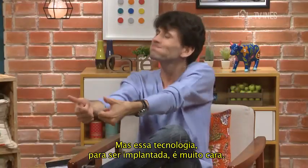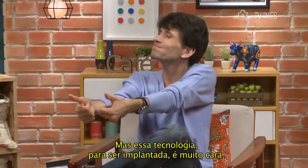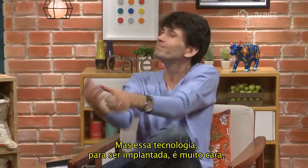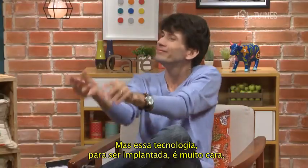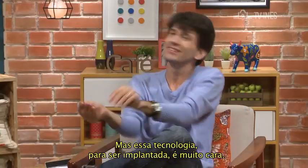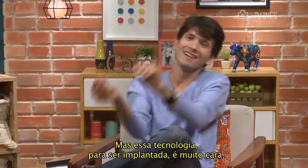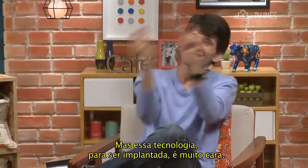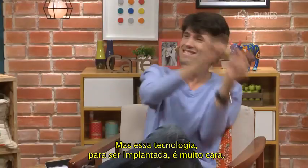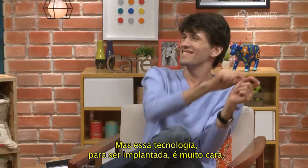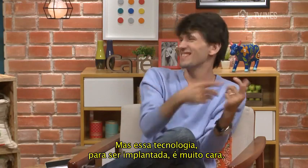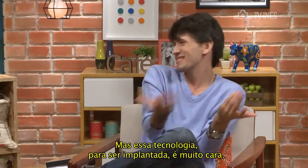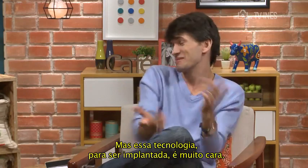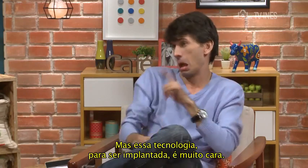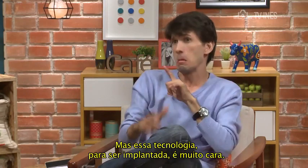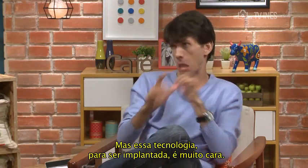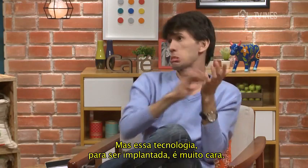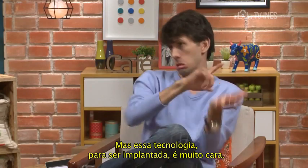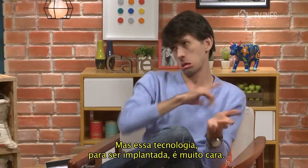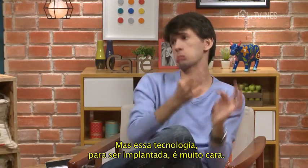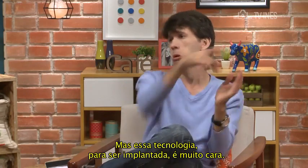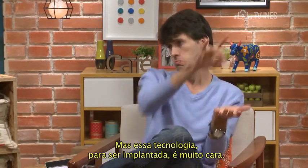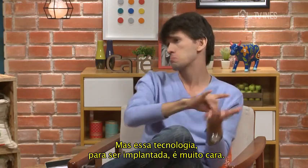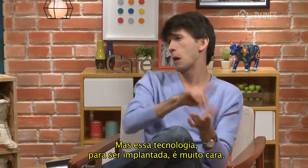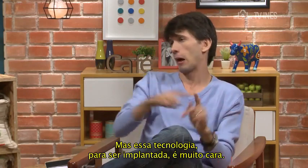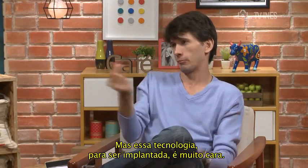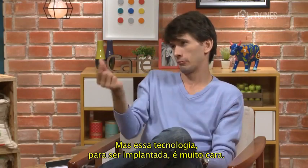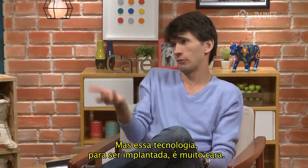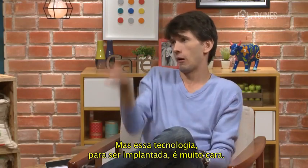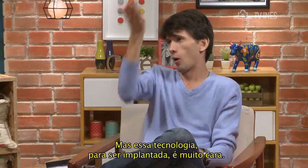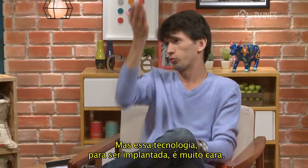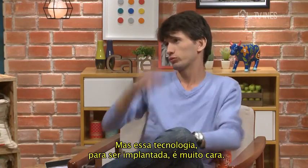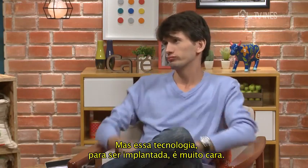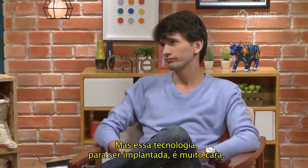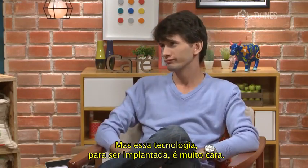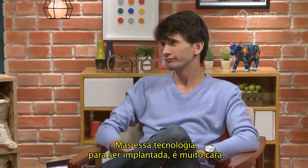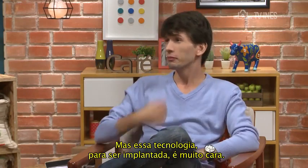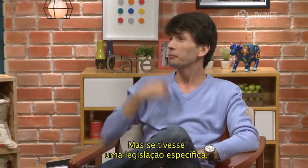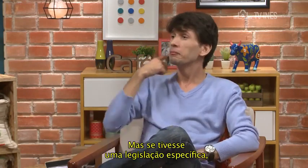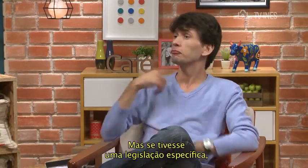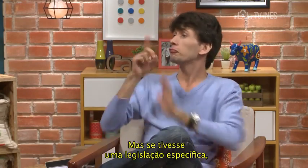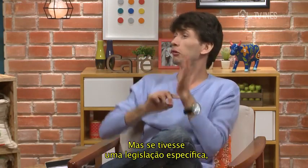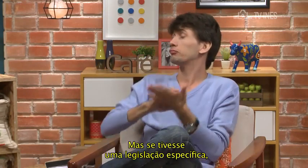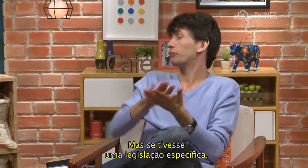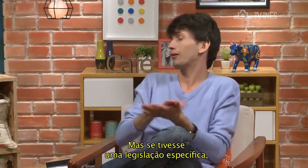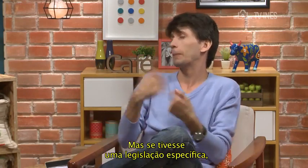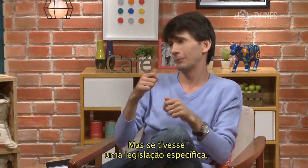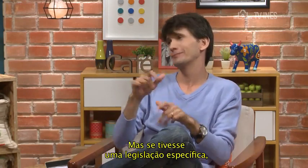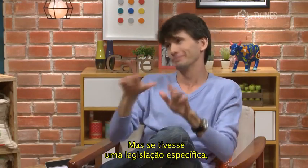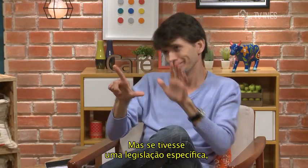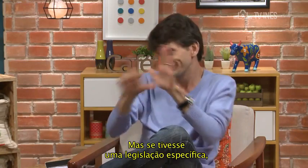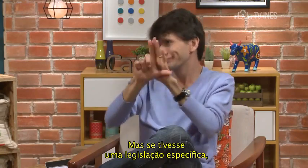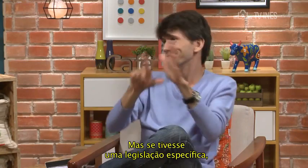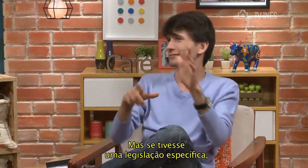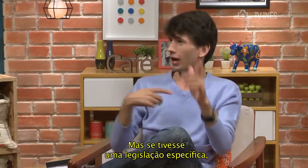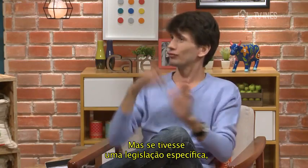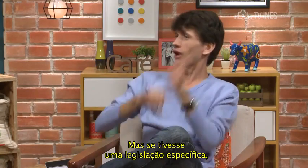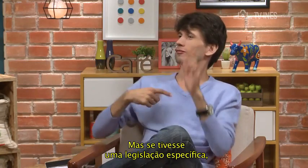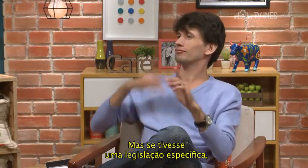essa tecnologia para ser implantada é muito cara mas se tivesse uma legislação específica